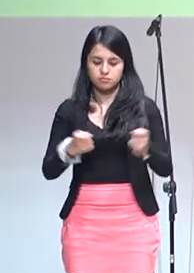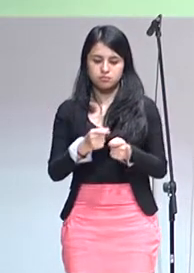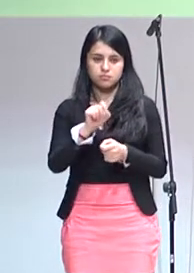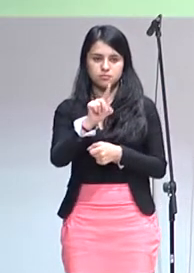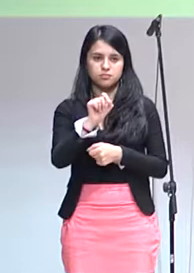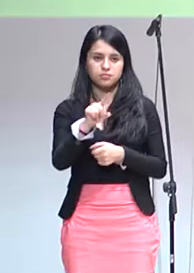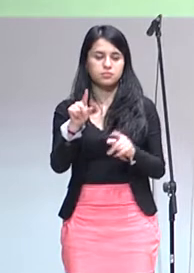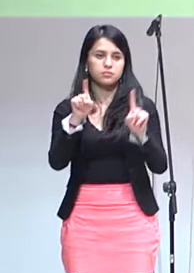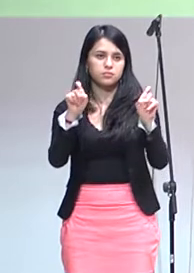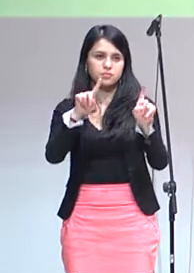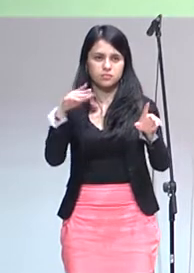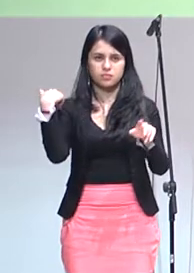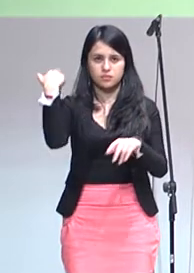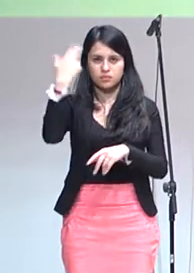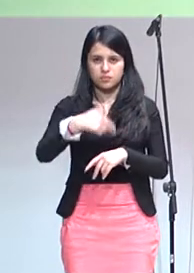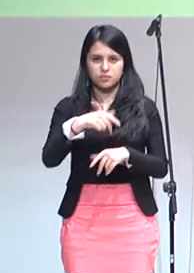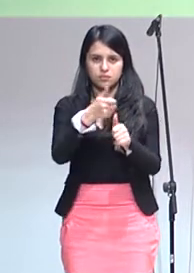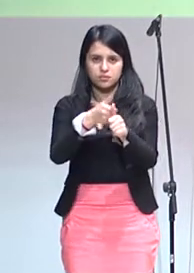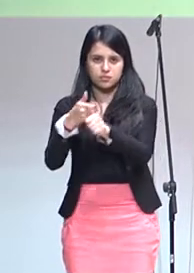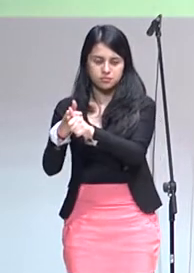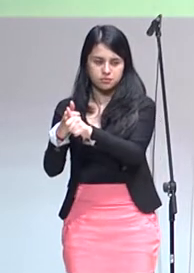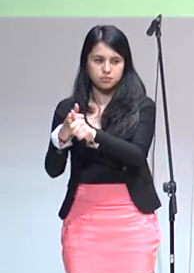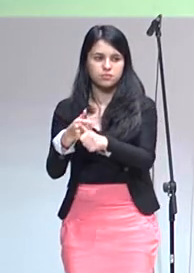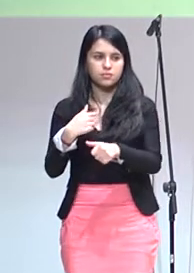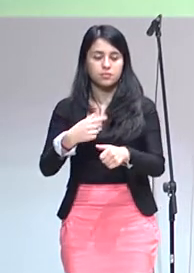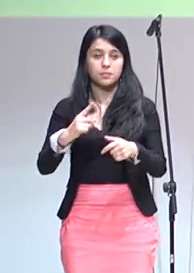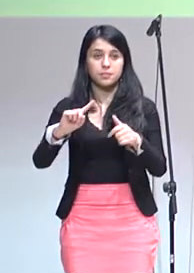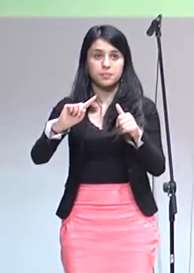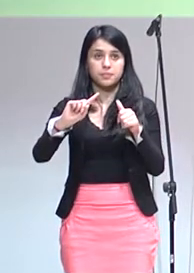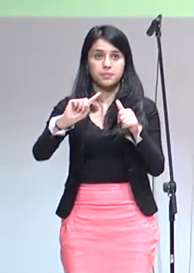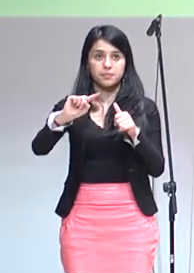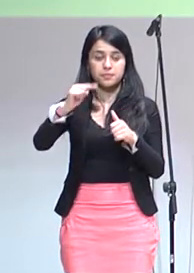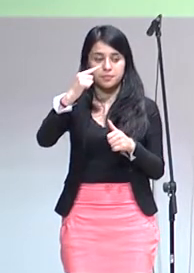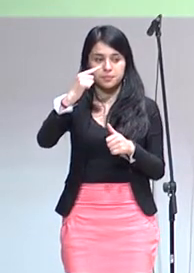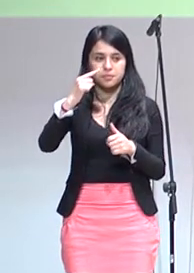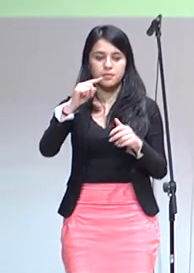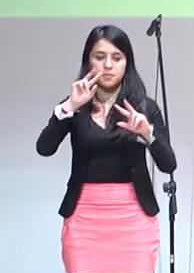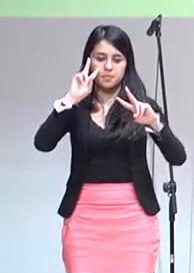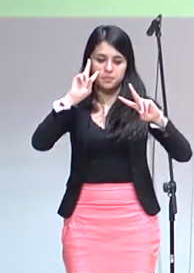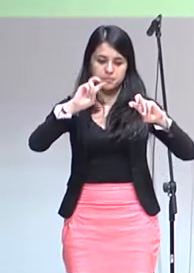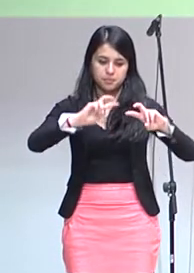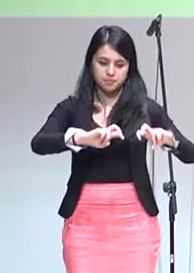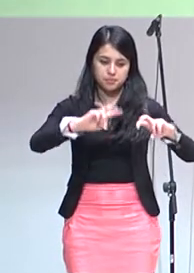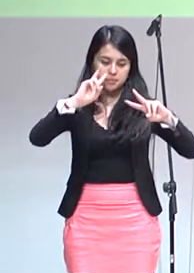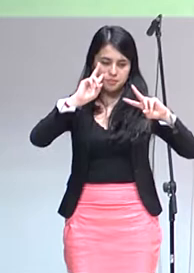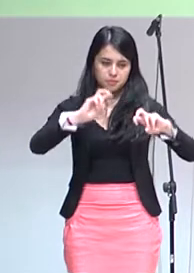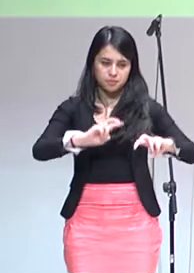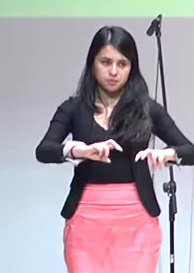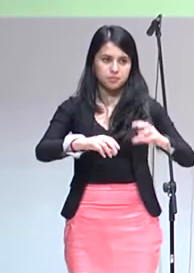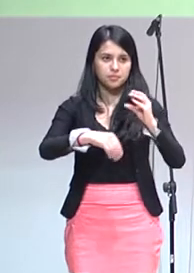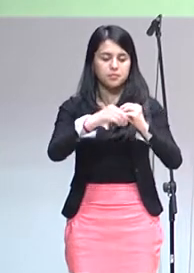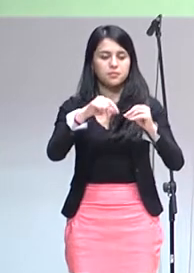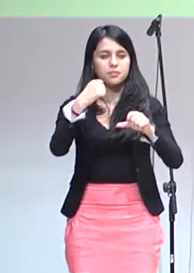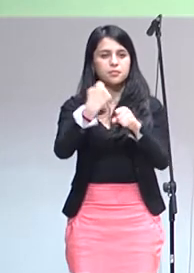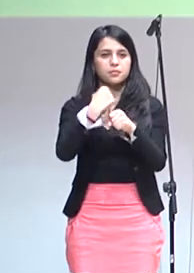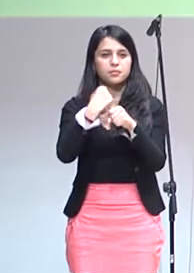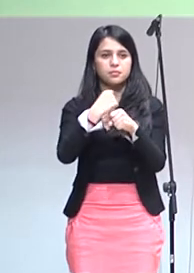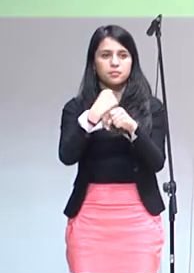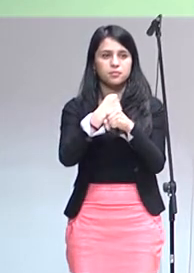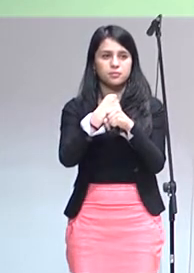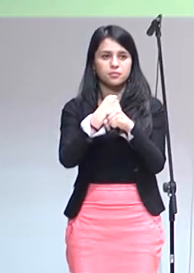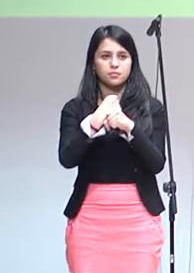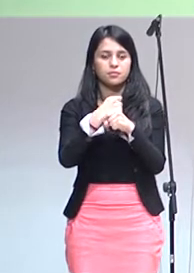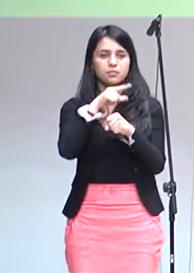con la historia de ellos. Es decir, comenzaron primero a investigar mitos y leyendas, comenzaron a trabajar